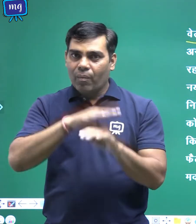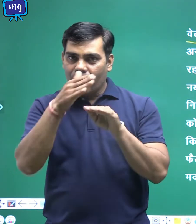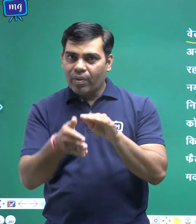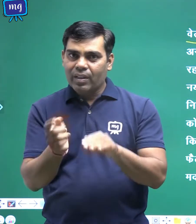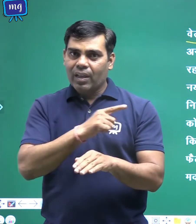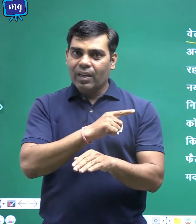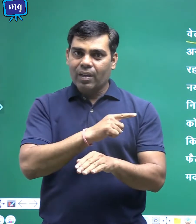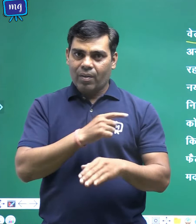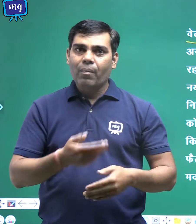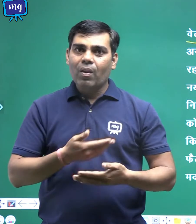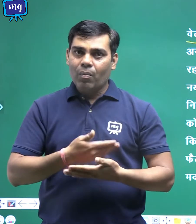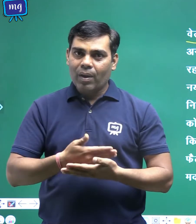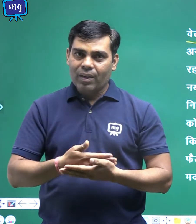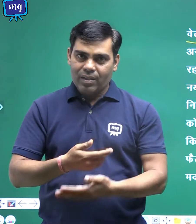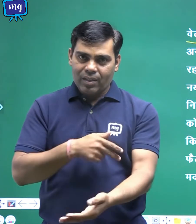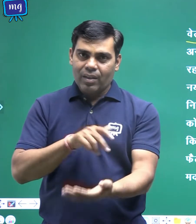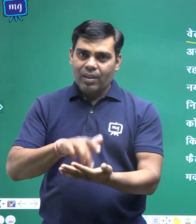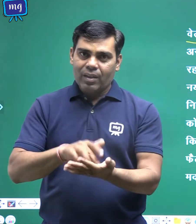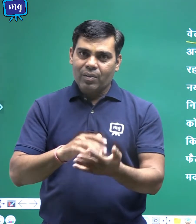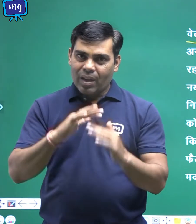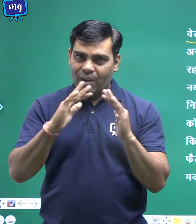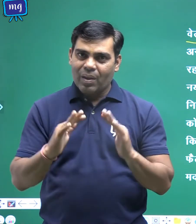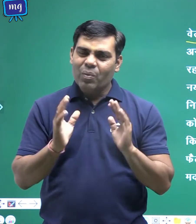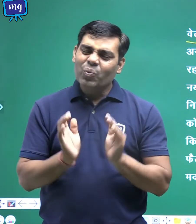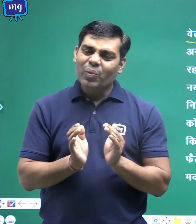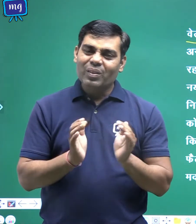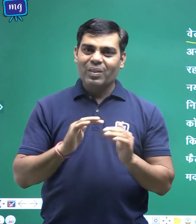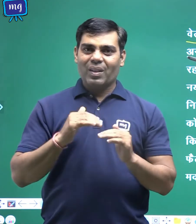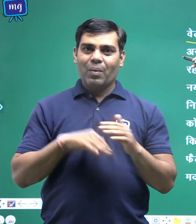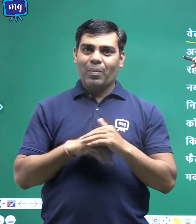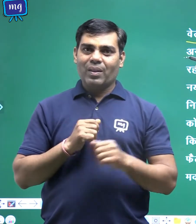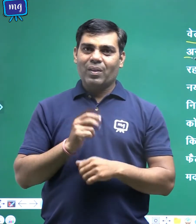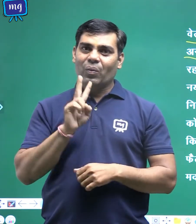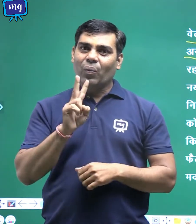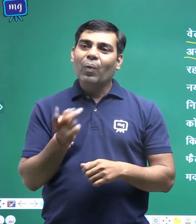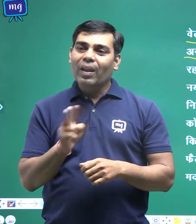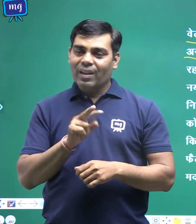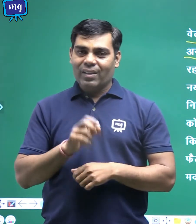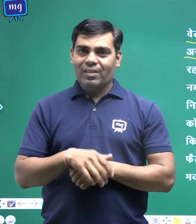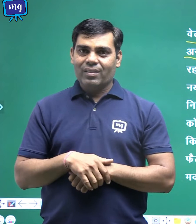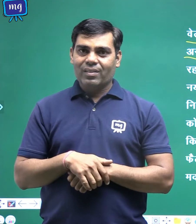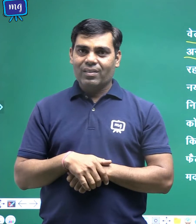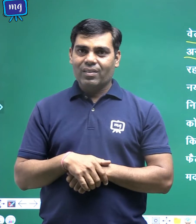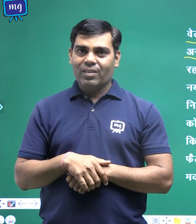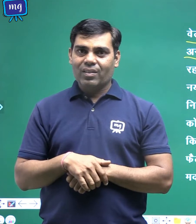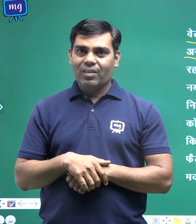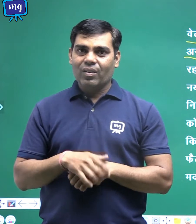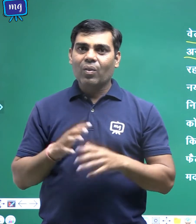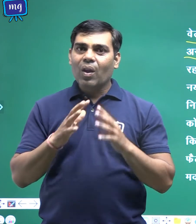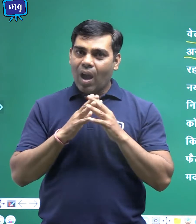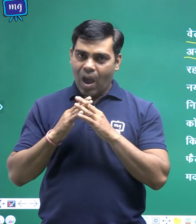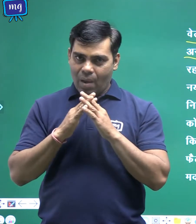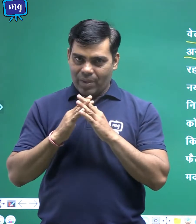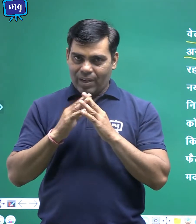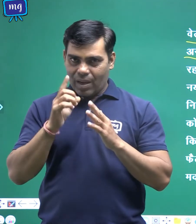वेलूर मठ की एक कुटिया में 2 अन्य अमेरिकन महिलाओं